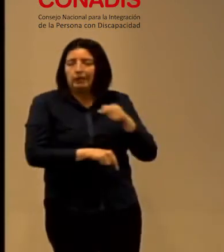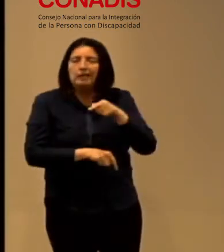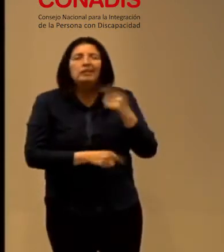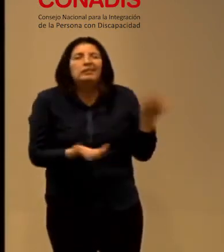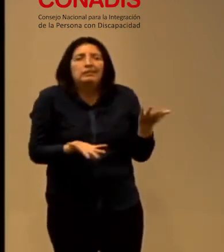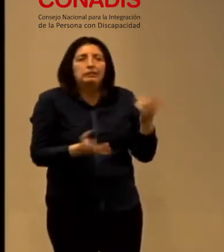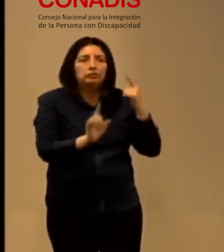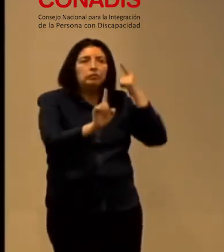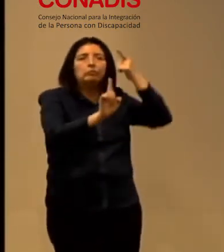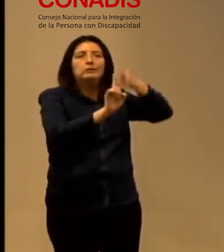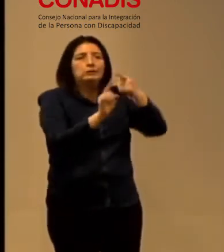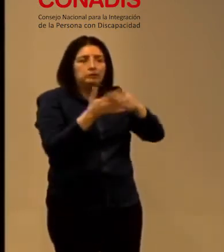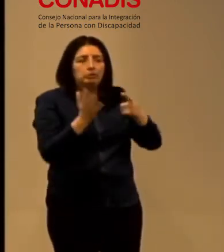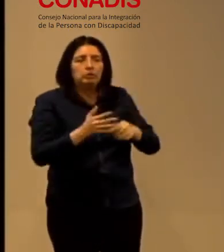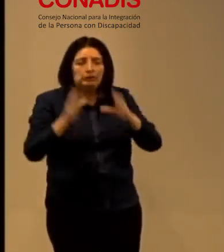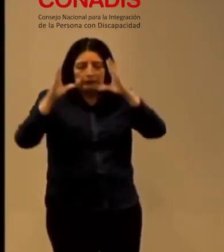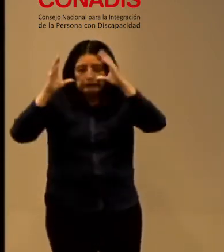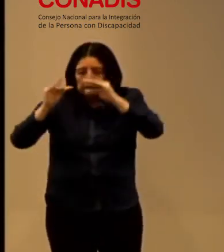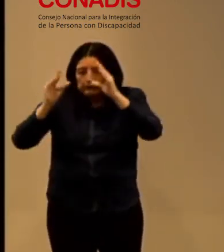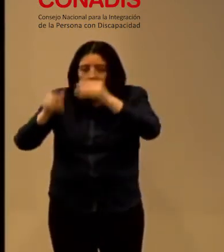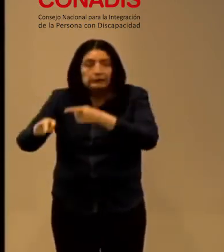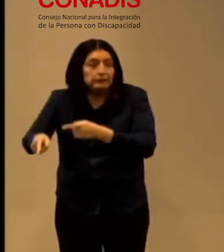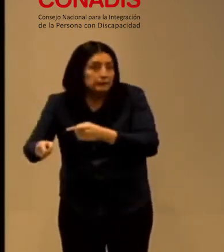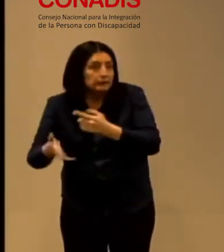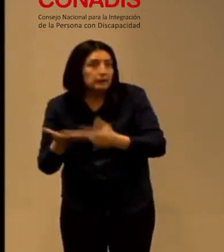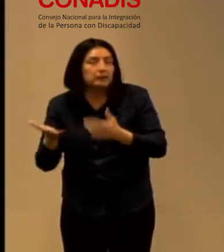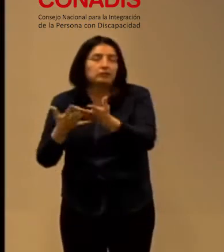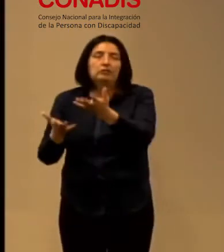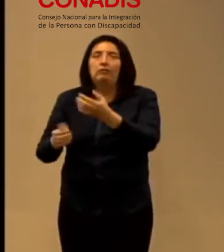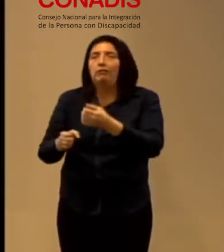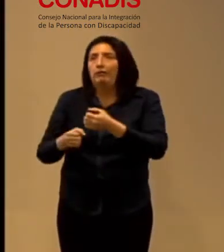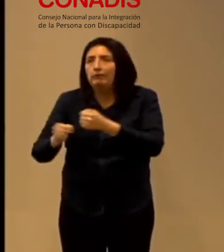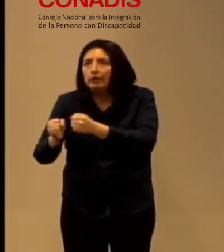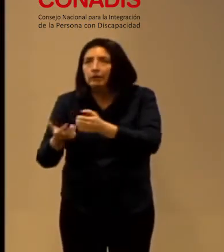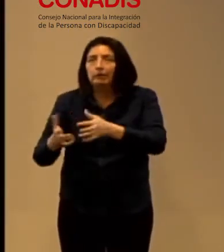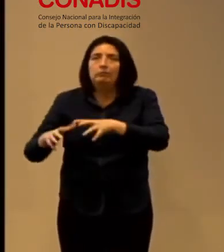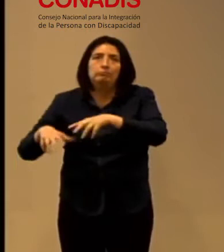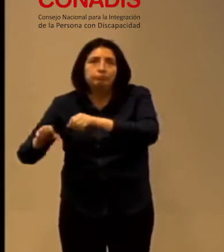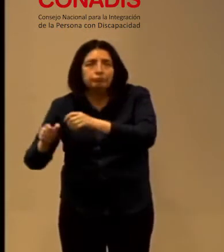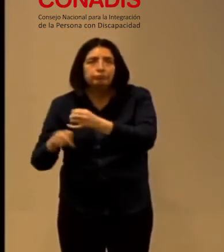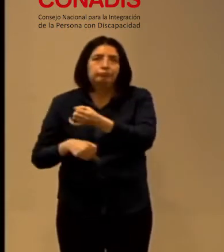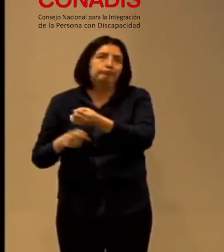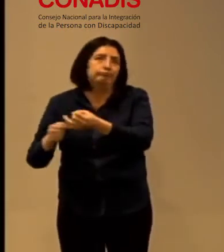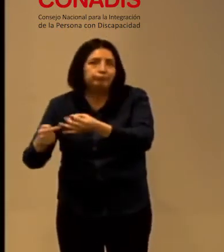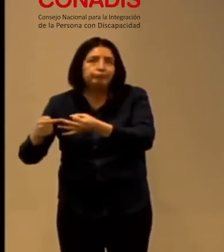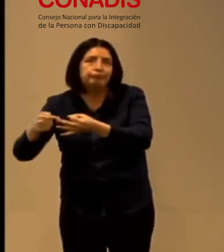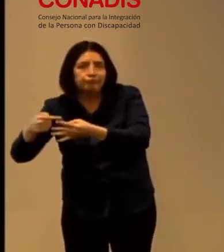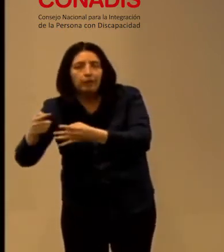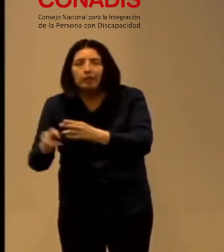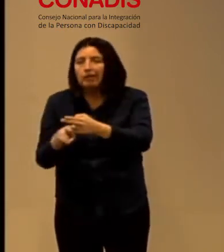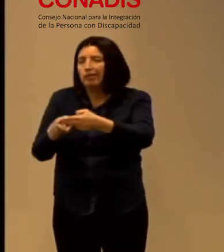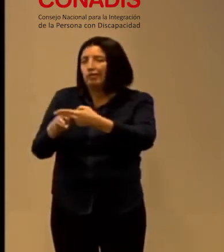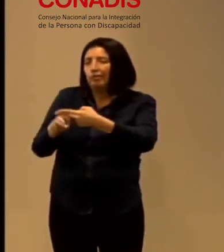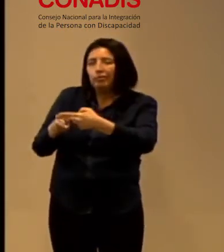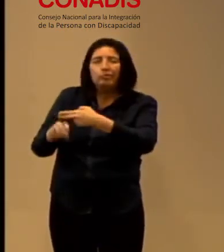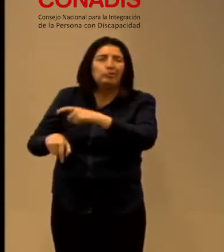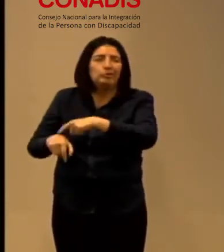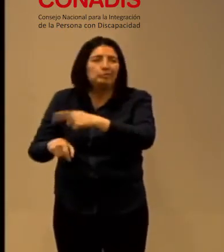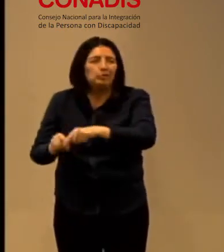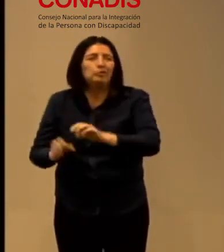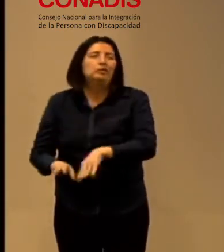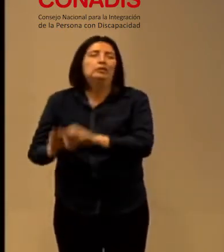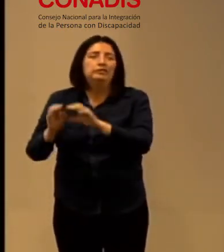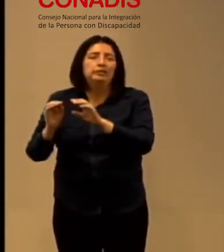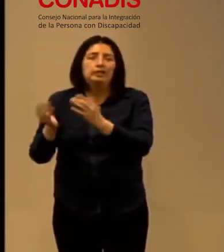Su objetivo fue promover la capacitación técnica productiva a través de módulos de enseñanza de corta duración con el apoyo de